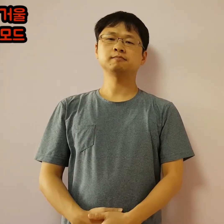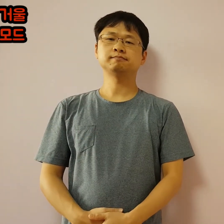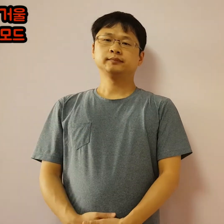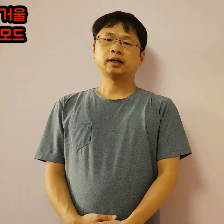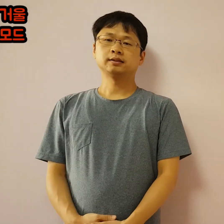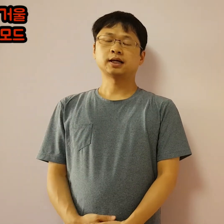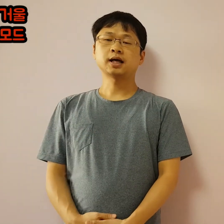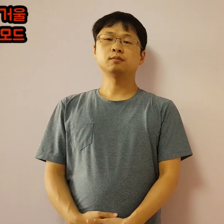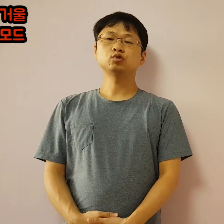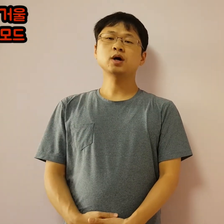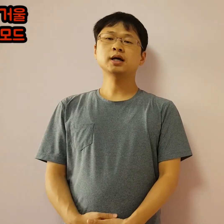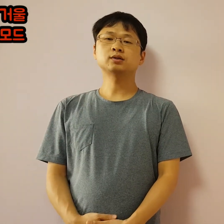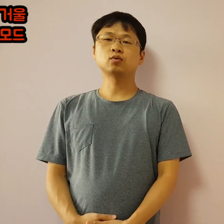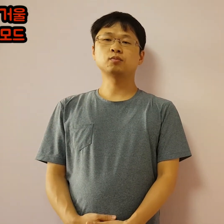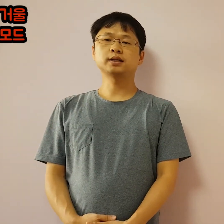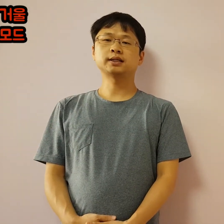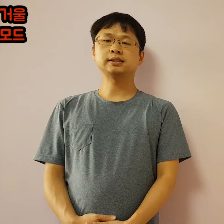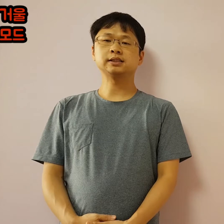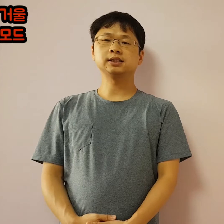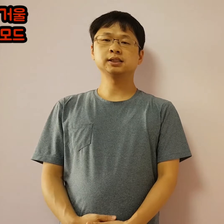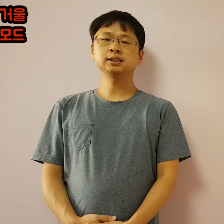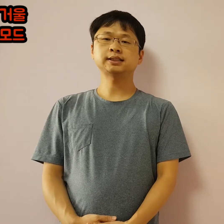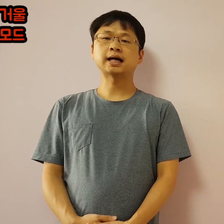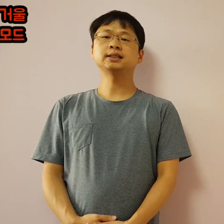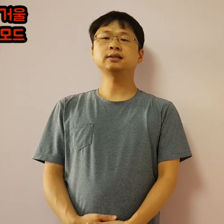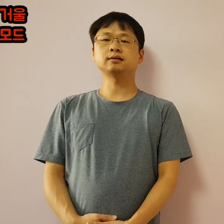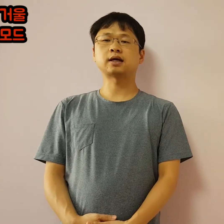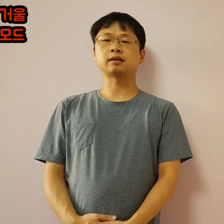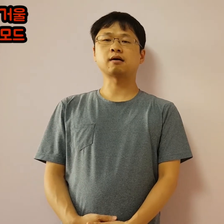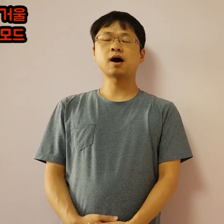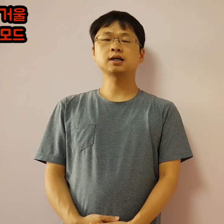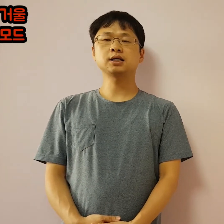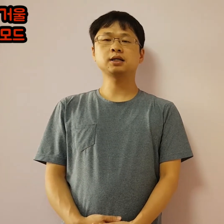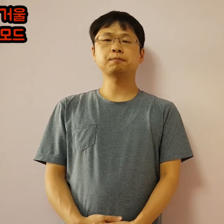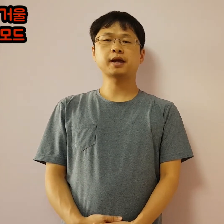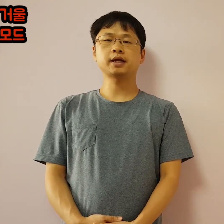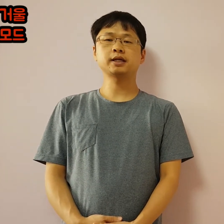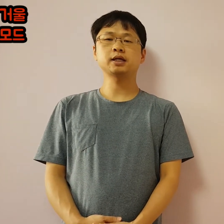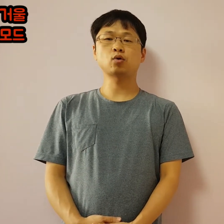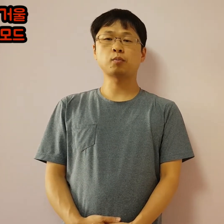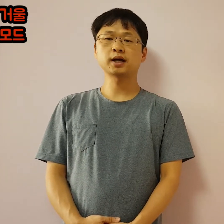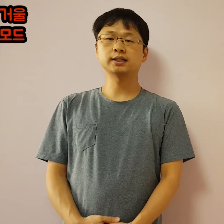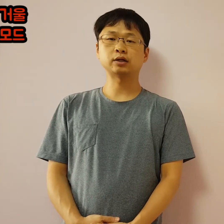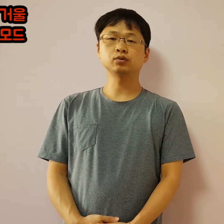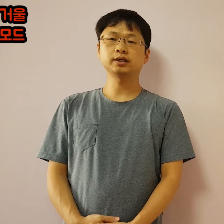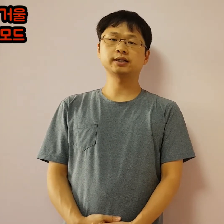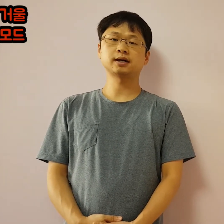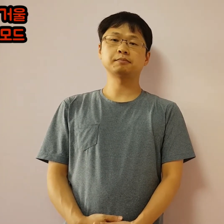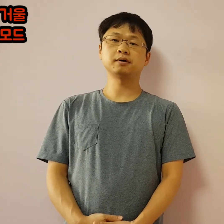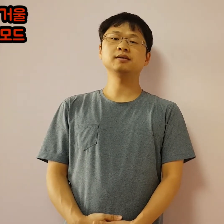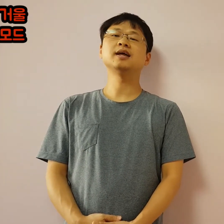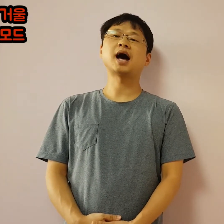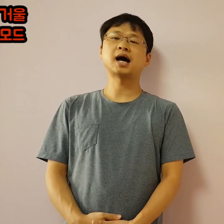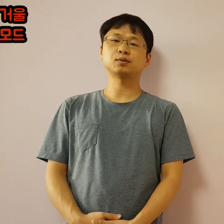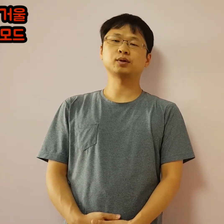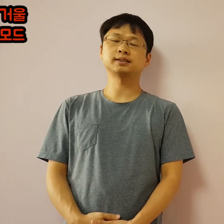비교입니다. 자, 다음 수학에서 공부할 때 쓰는 사칙연산, 더하기, 빼기, 곱하기, 나누기에 대해서 한번